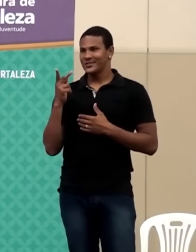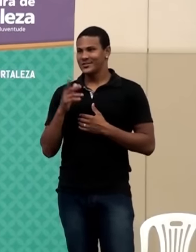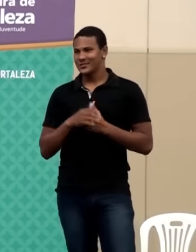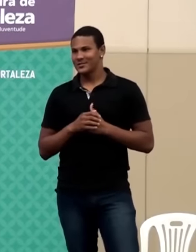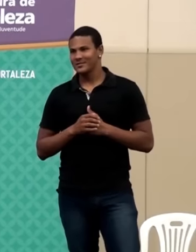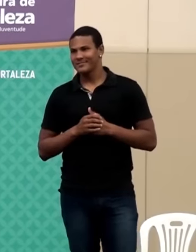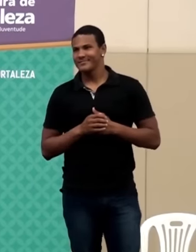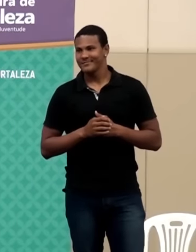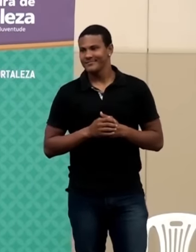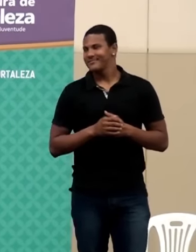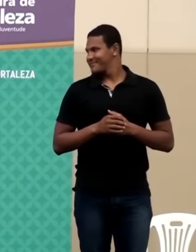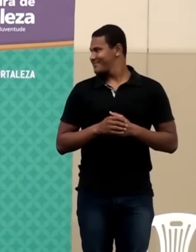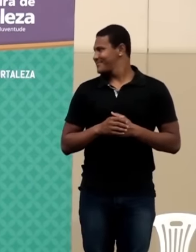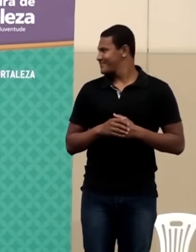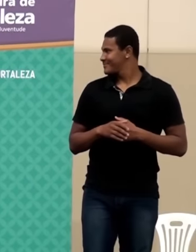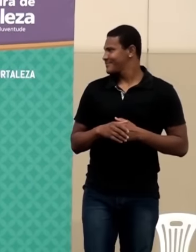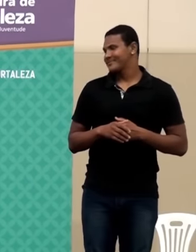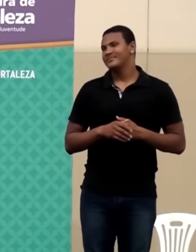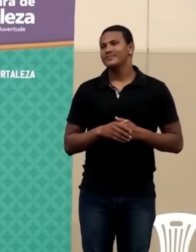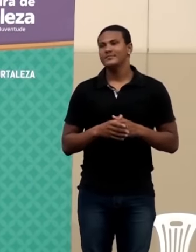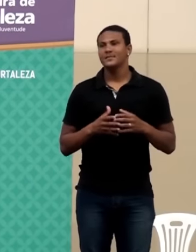professor Ceciliano. Vamos para frente.